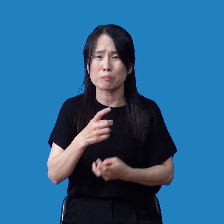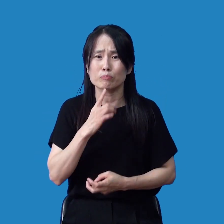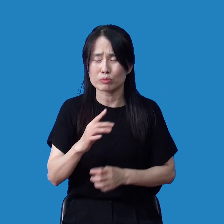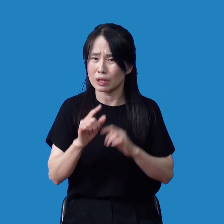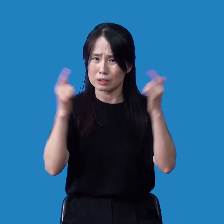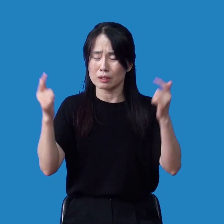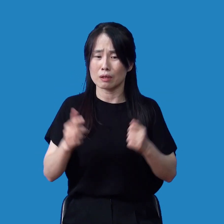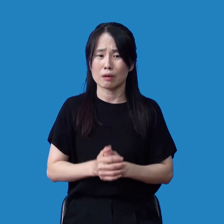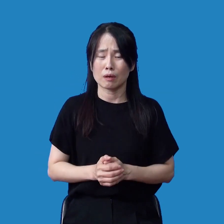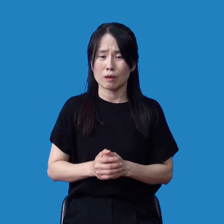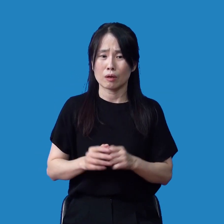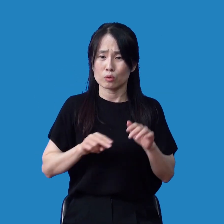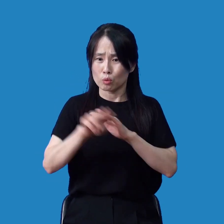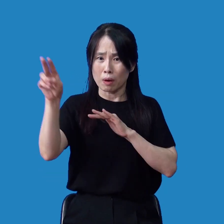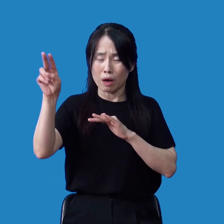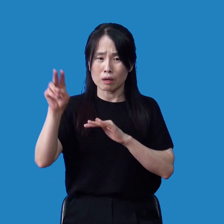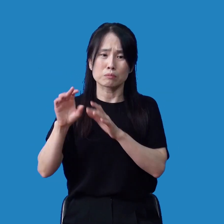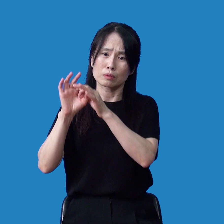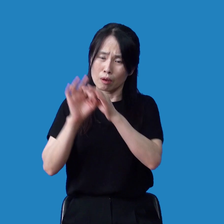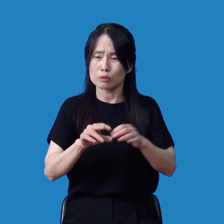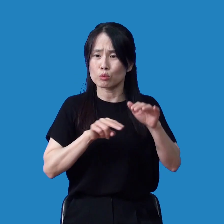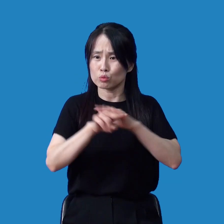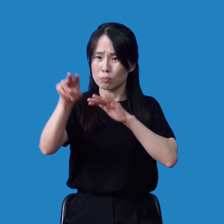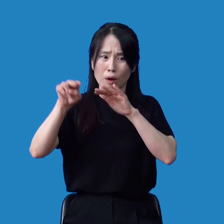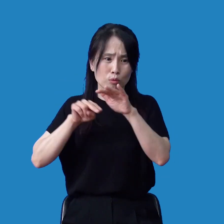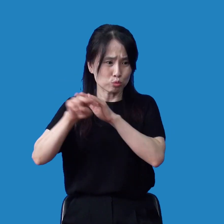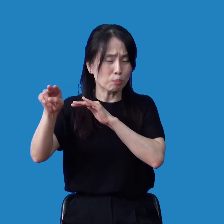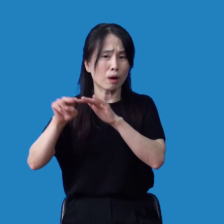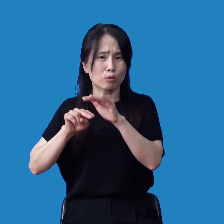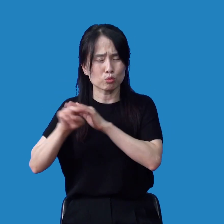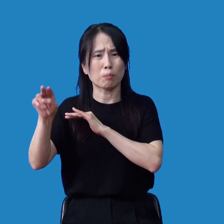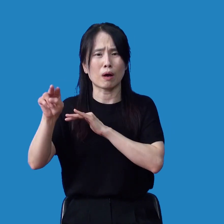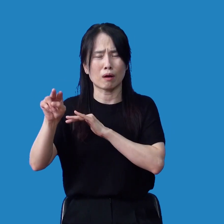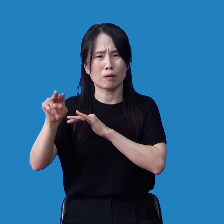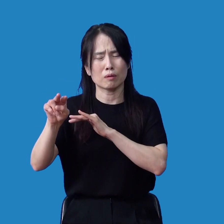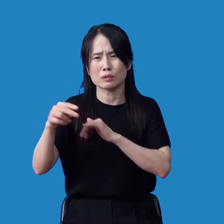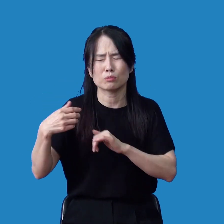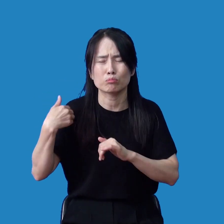어쩌면 계속 도망쳐야 할지 모릅니다. 세상이 뭐 다 그런 것 아닙니까?